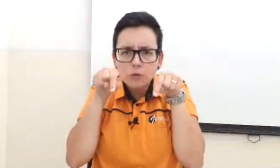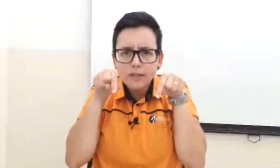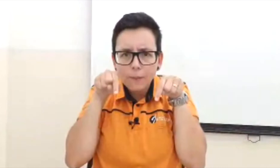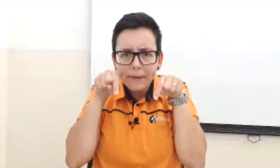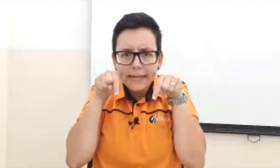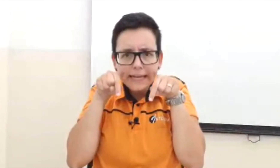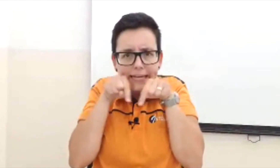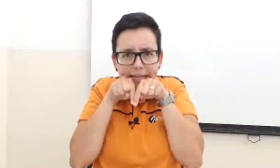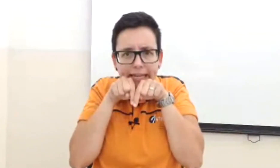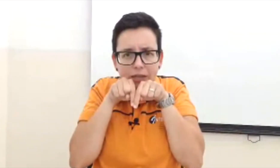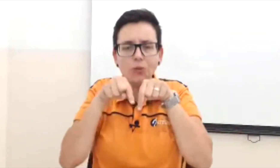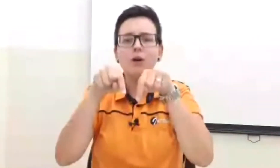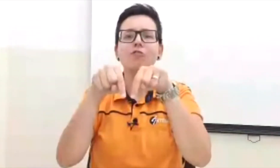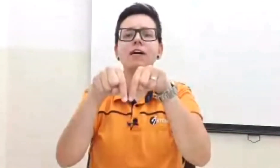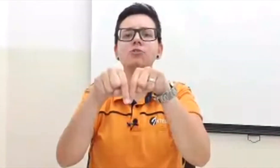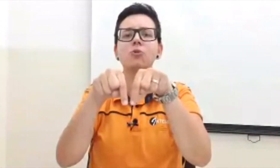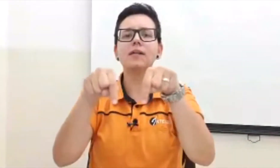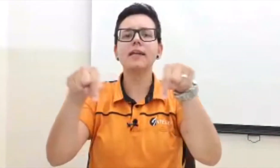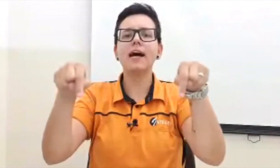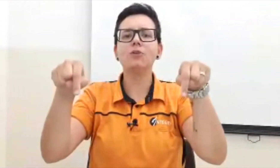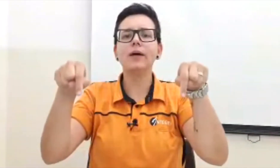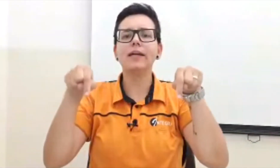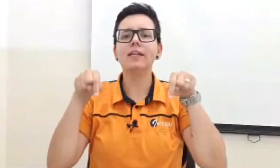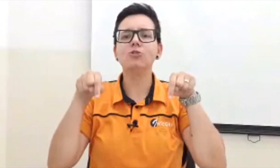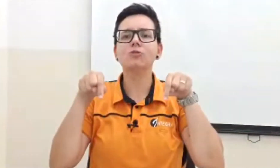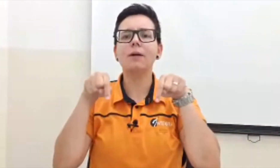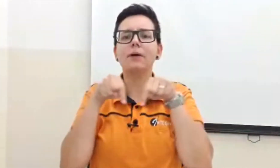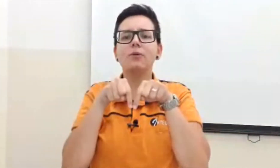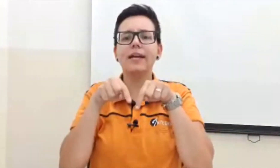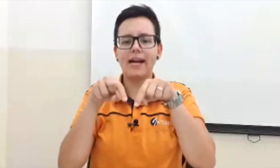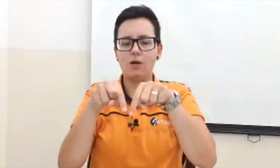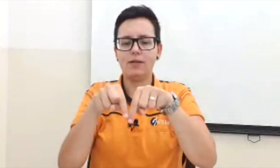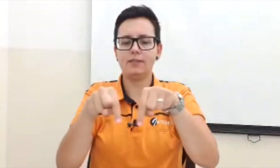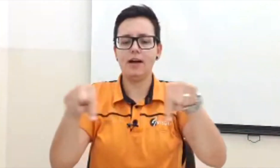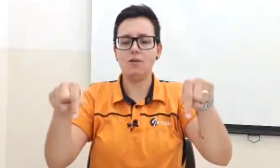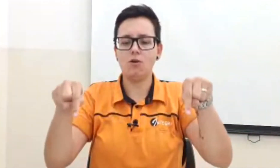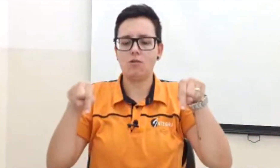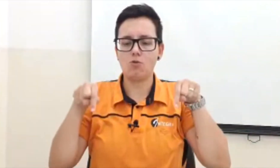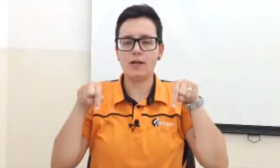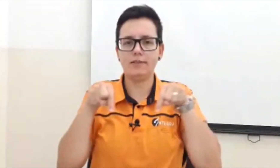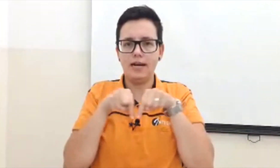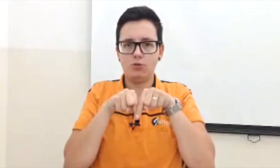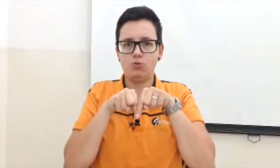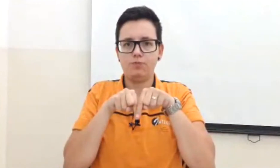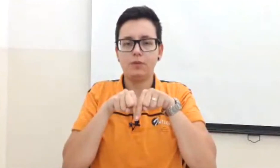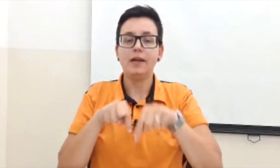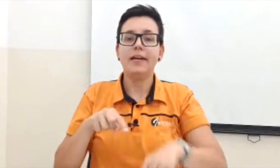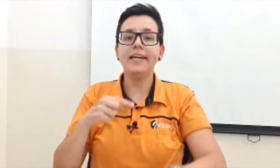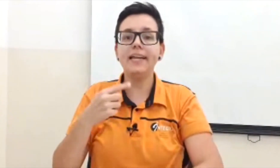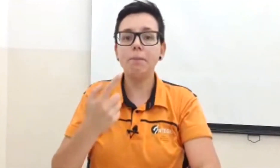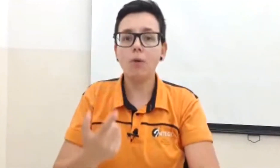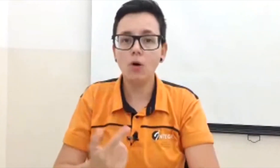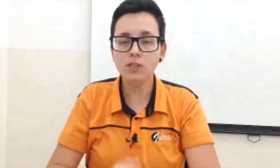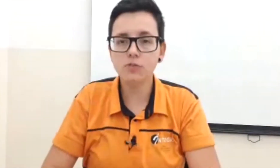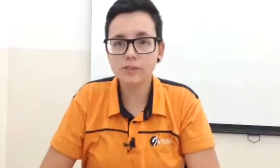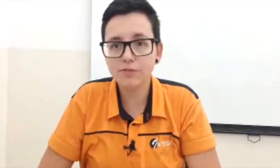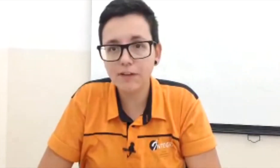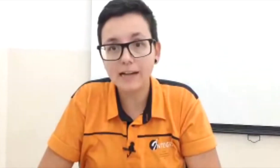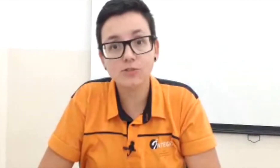tão pequenininho. Faz um quadrado aí de um tamanho legal aí, tá? Ó, quadrado. E depois você faz o